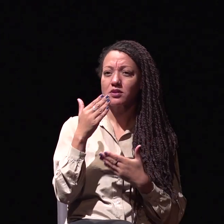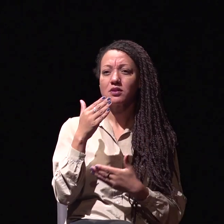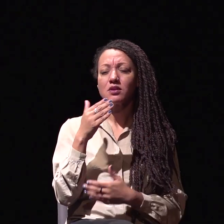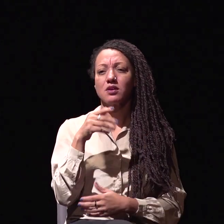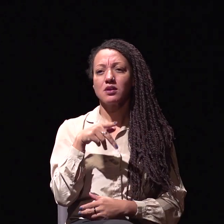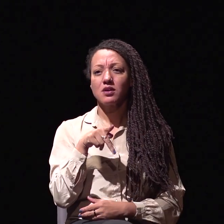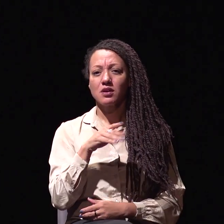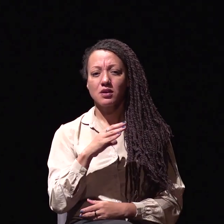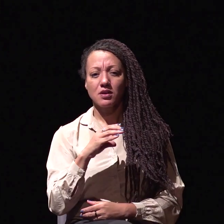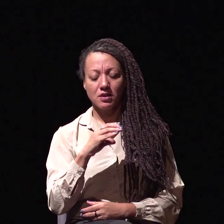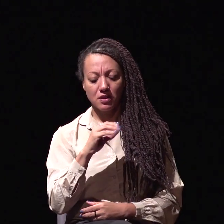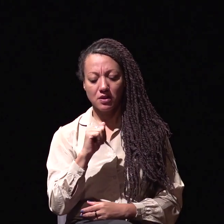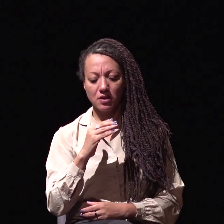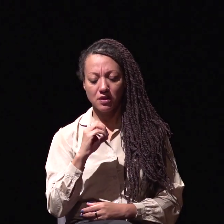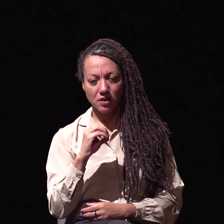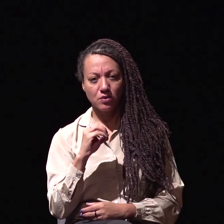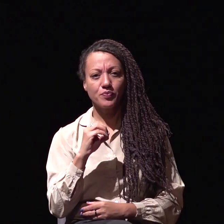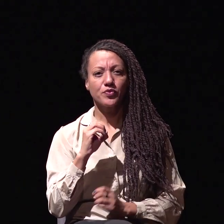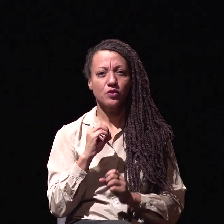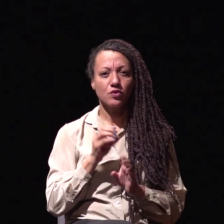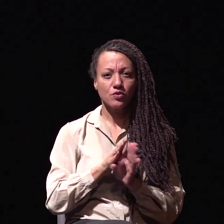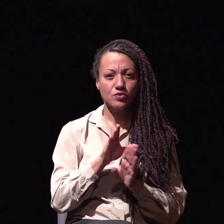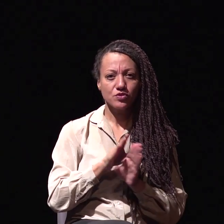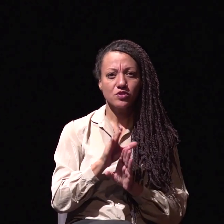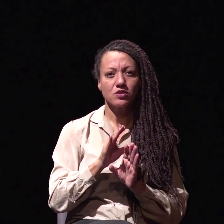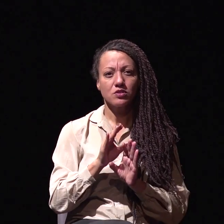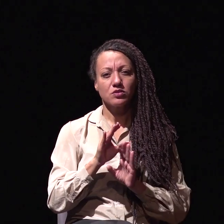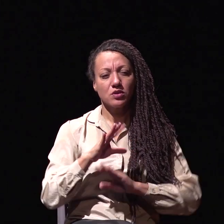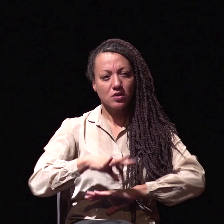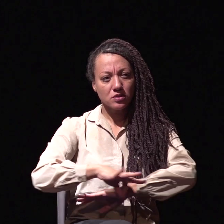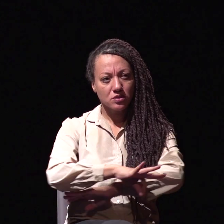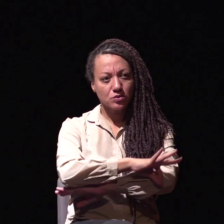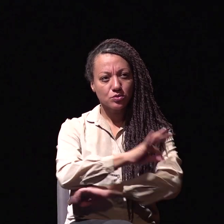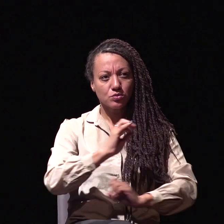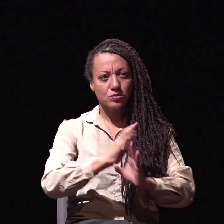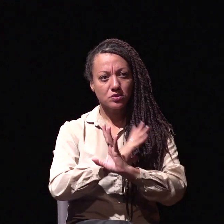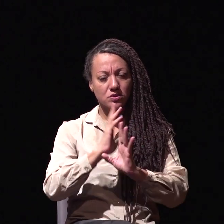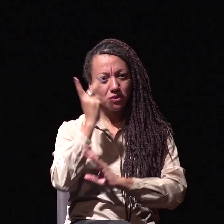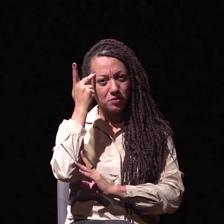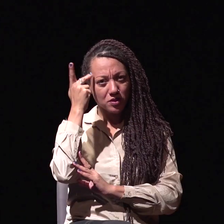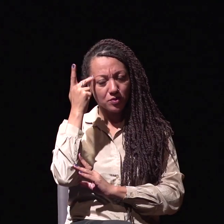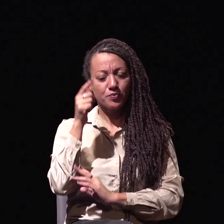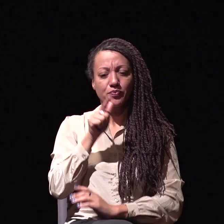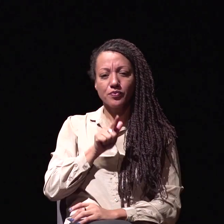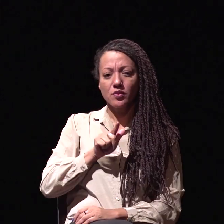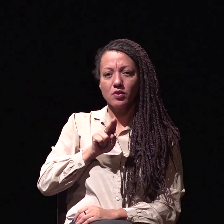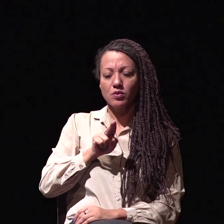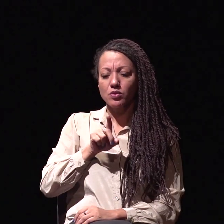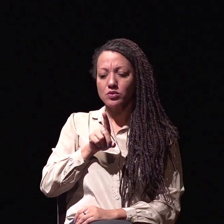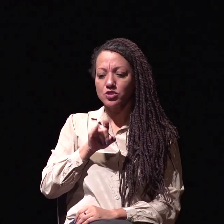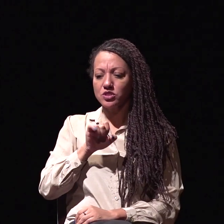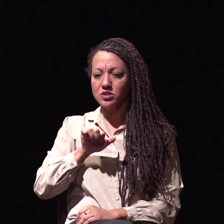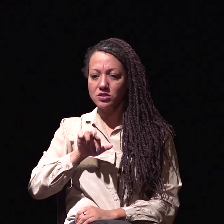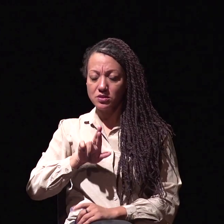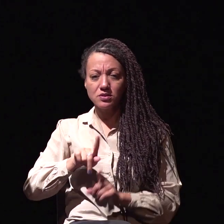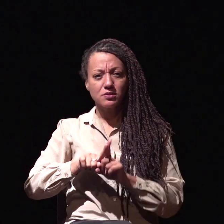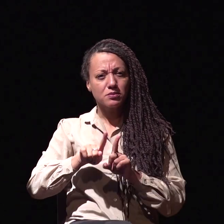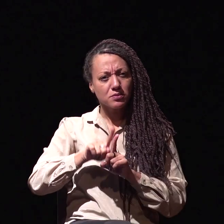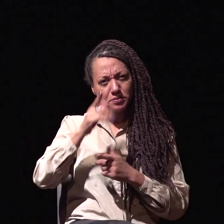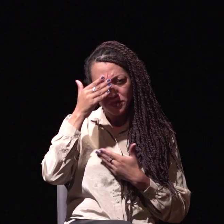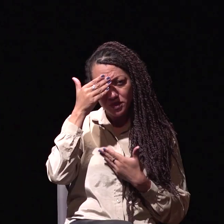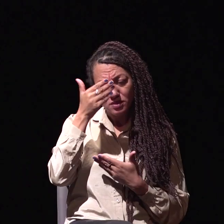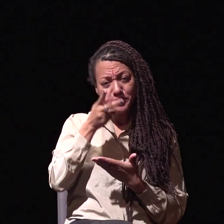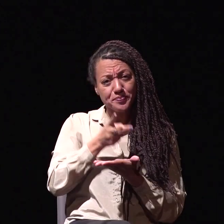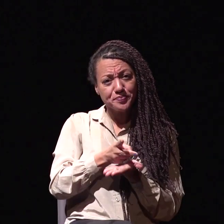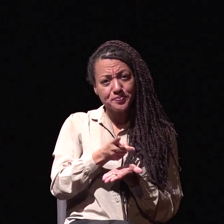CAU, Conselho de Arquitetura e Urbanismo de São Paulo, e à Goodyear pelo patrocínio desse seminário, e, como